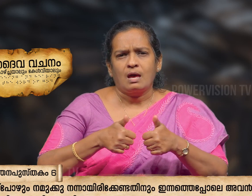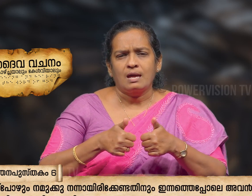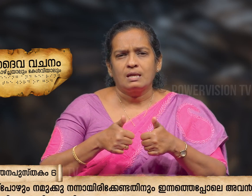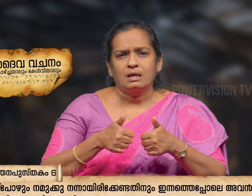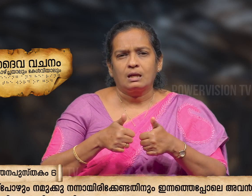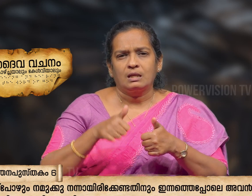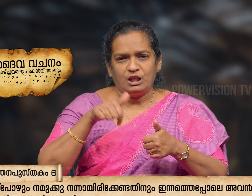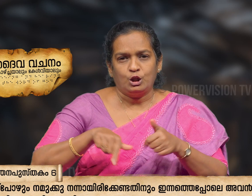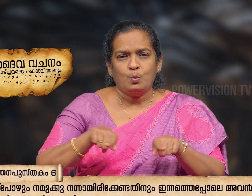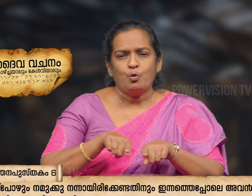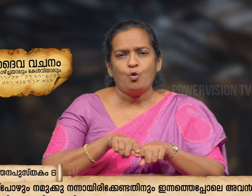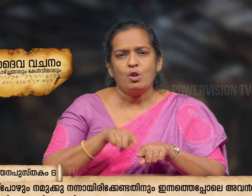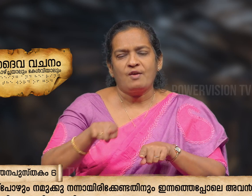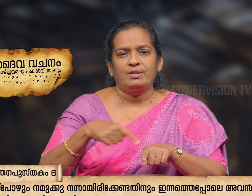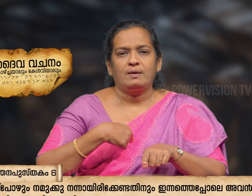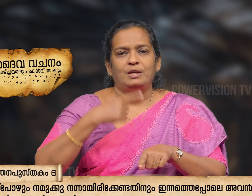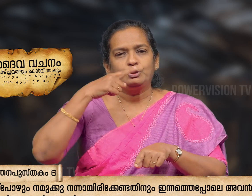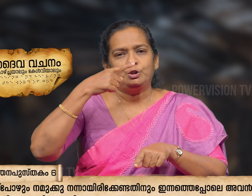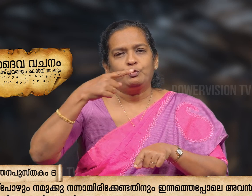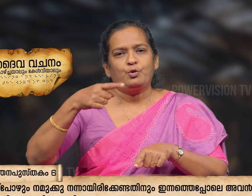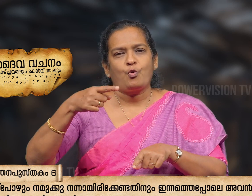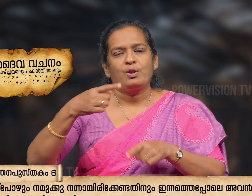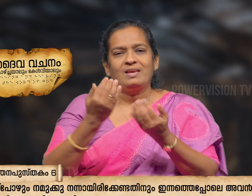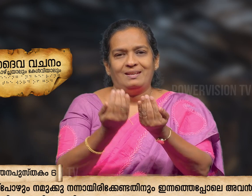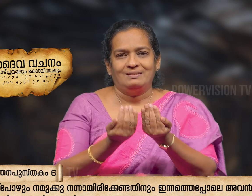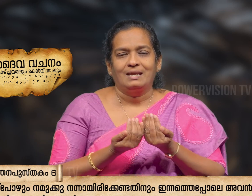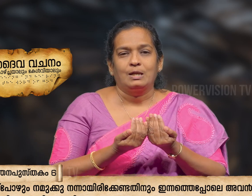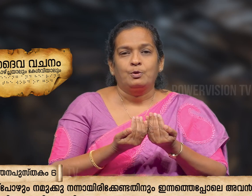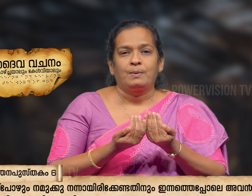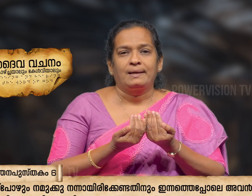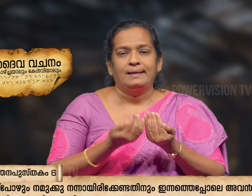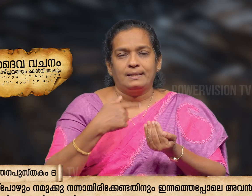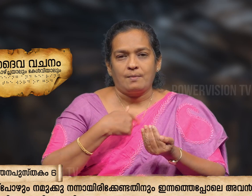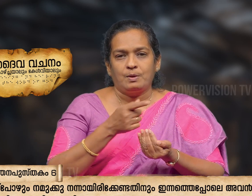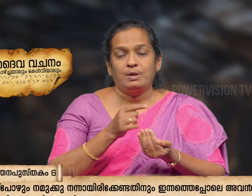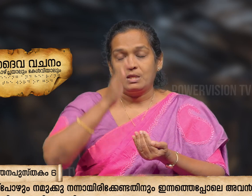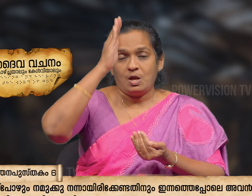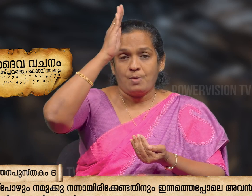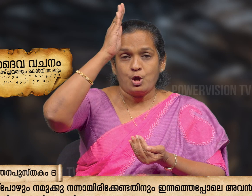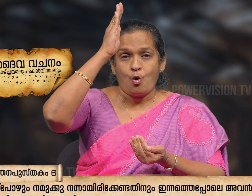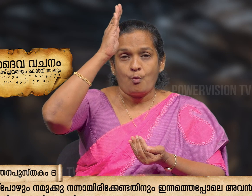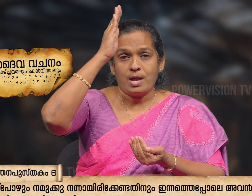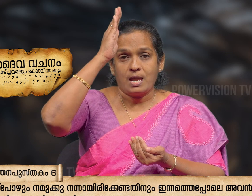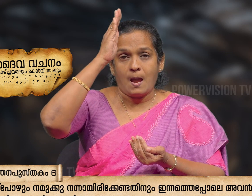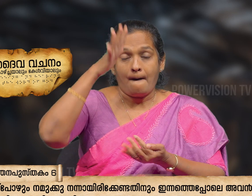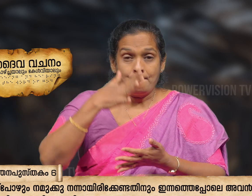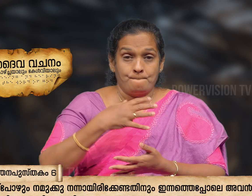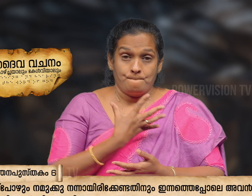നന്നായിരിക്കേണ്ടതിനും ഇന്നത്തെ പോലെ അവൻ നമ്മെ ജീവനോടെ രക്ഷിക്കേണ്ടതിനുമായി നാം നമ്മുടെ ദൈവമായ യഹോവയെ